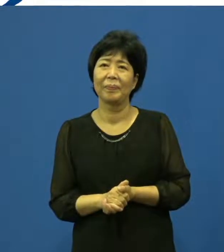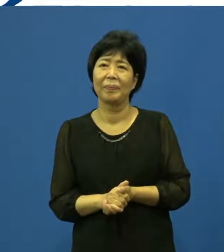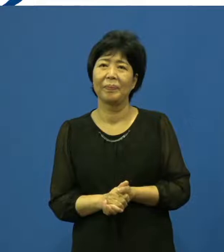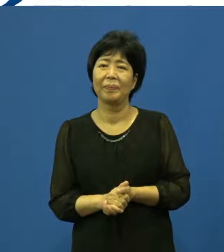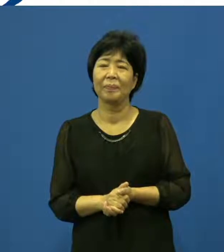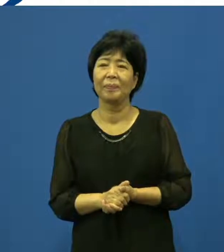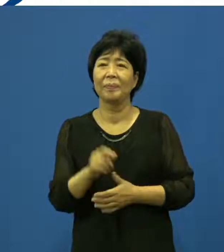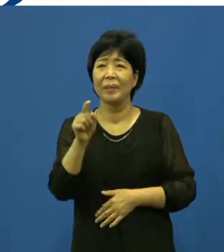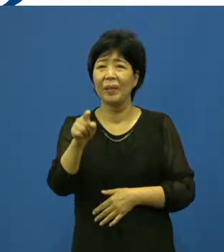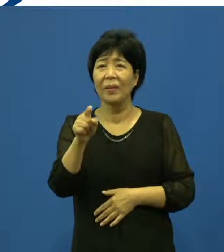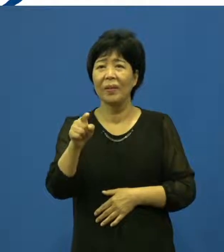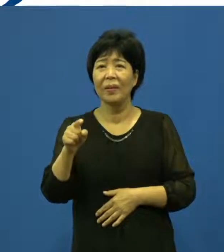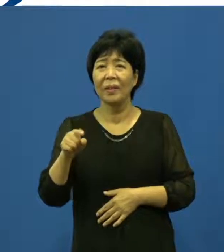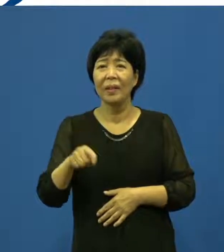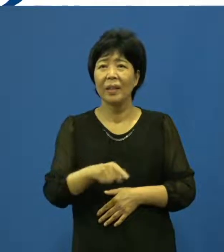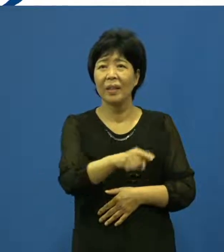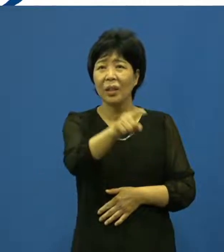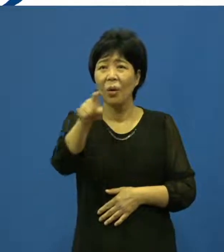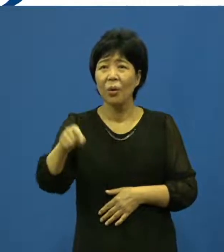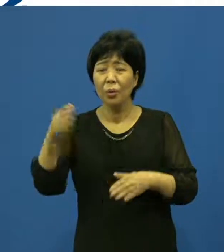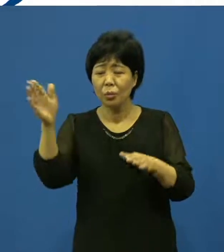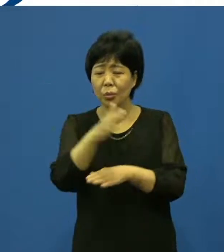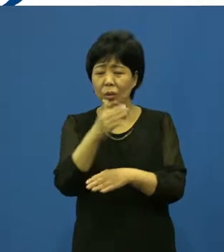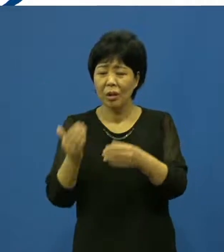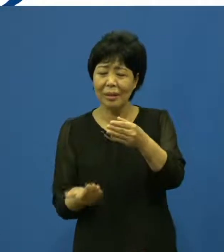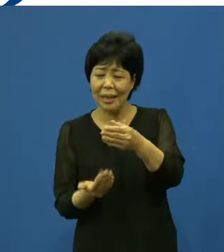이것은 너희에게서 난 것이 아니요.